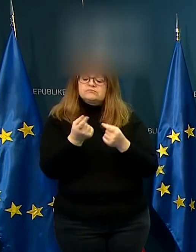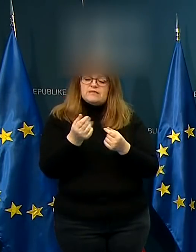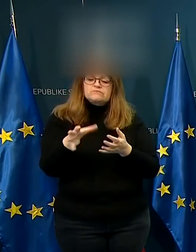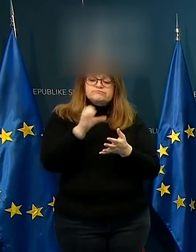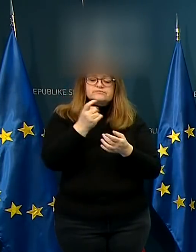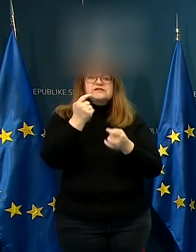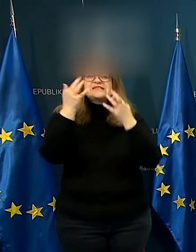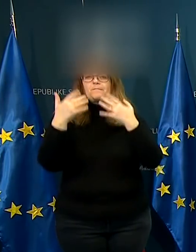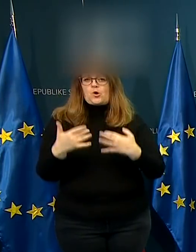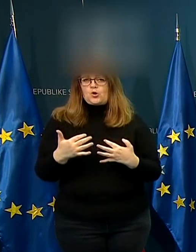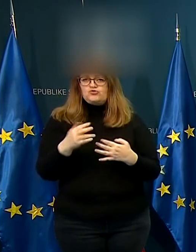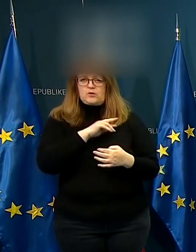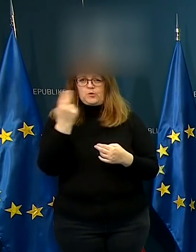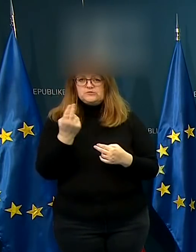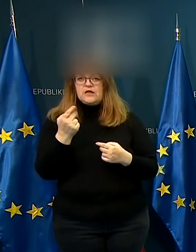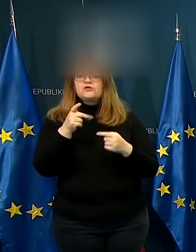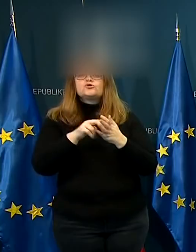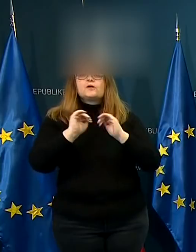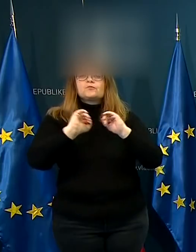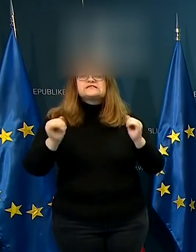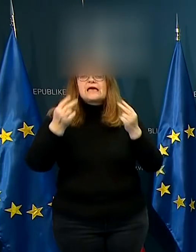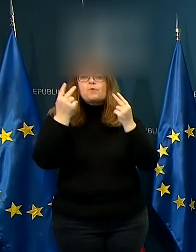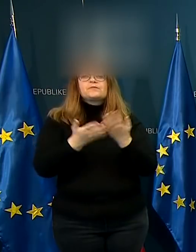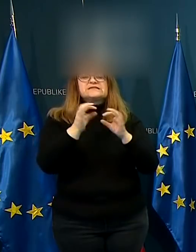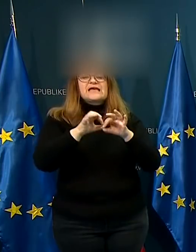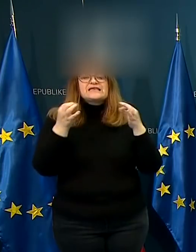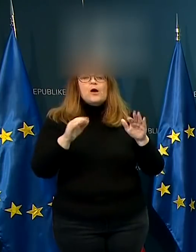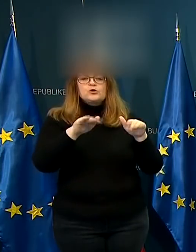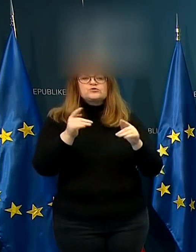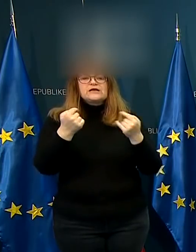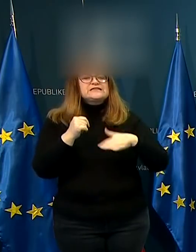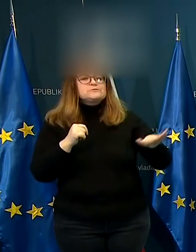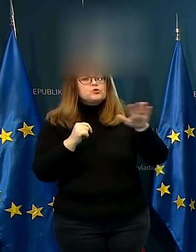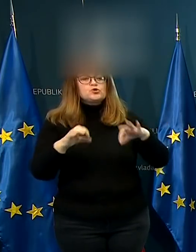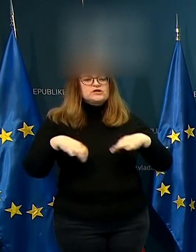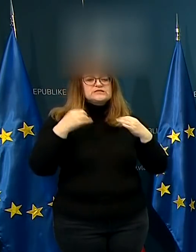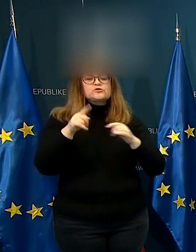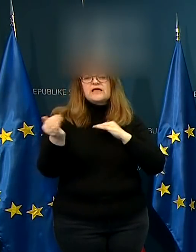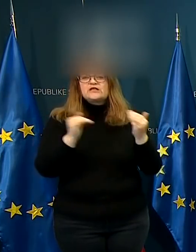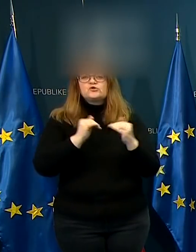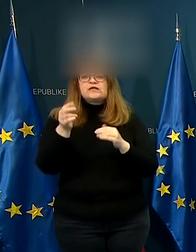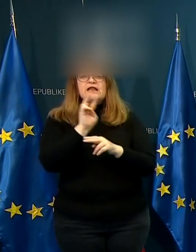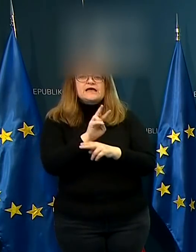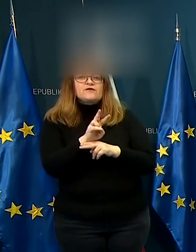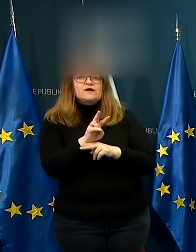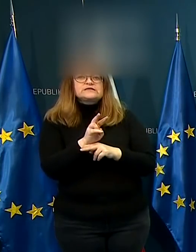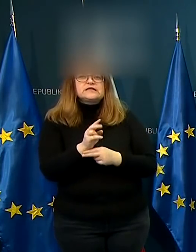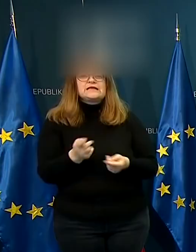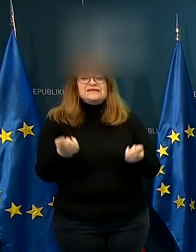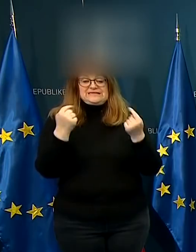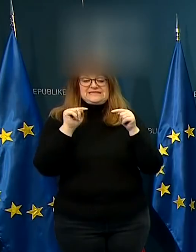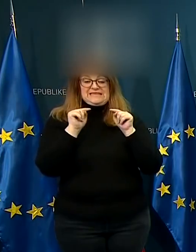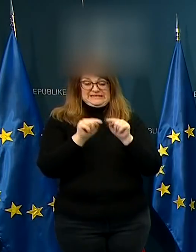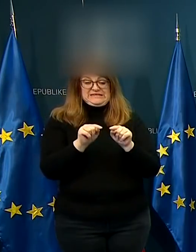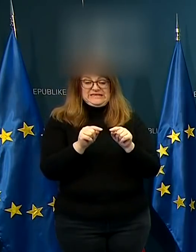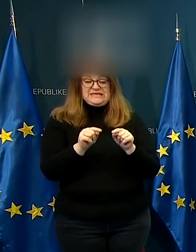Slovenije. To je še zlasti pomembno za javne zavode z področja zdravstva in socialnega varstva, saj ti